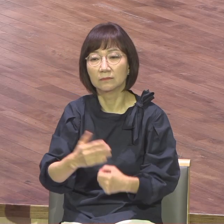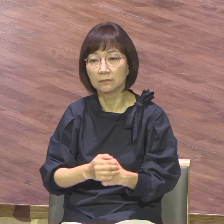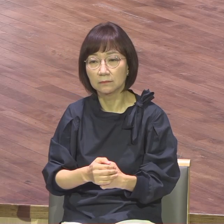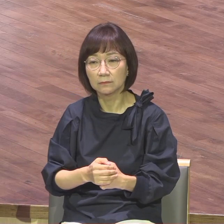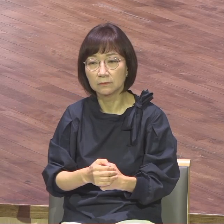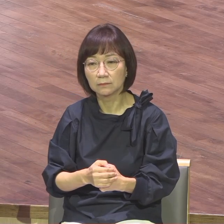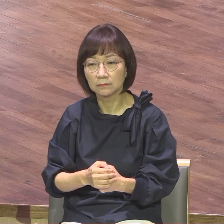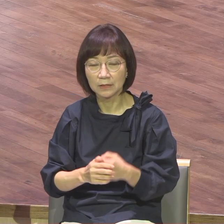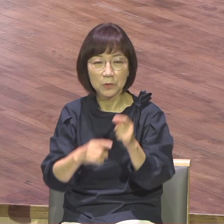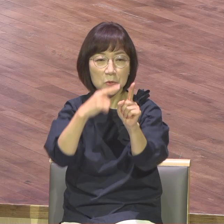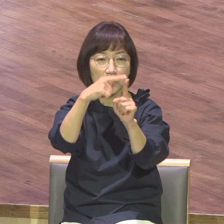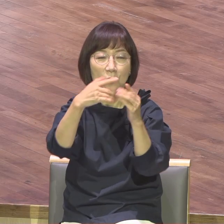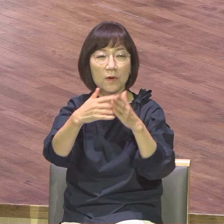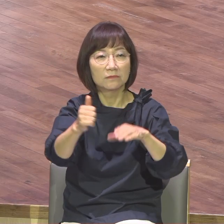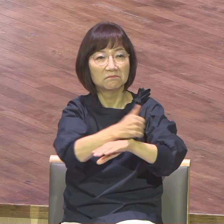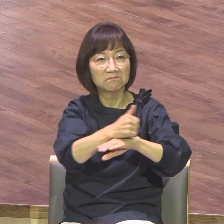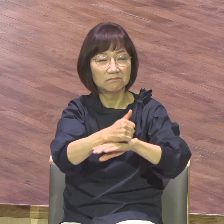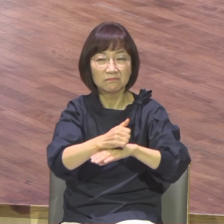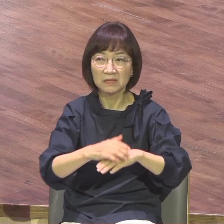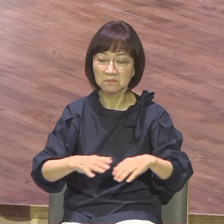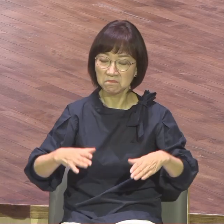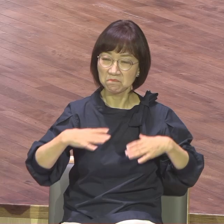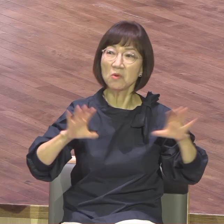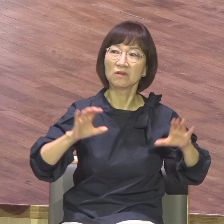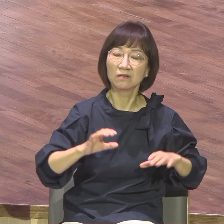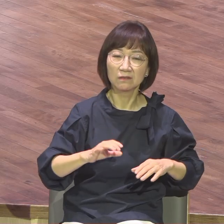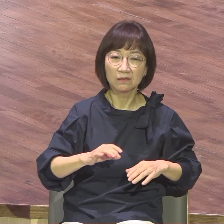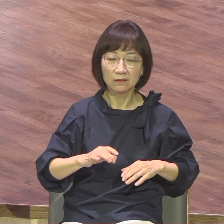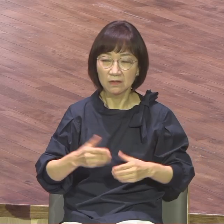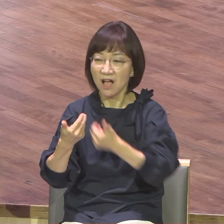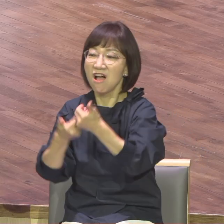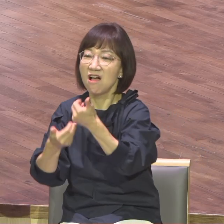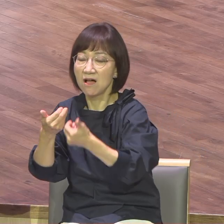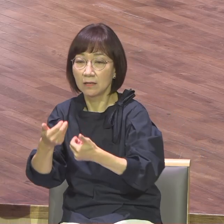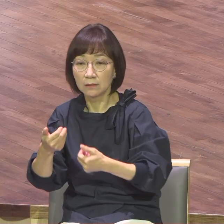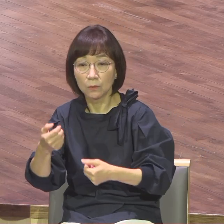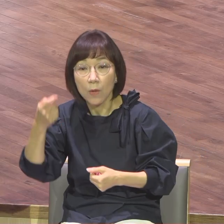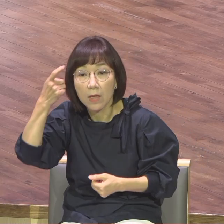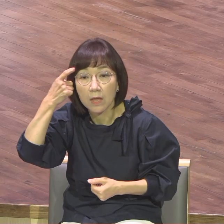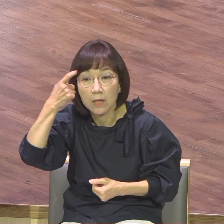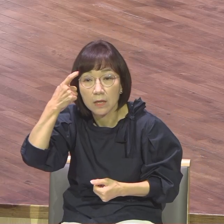교회를 다니다 시험 들어서 안 나오냐? 왜 갈등하느냐?